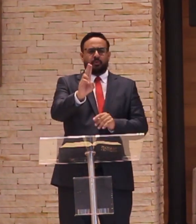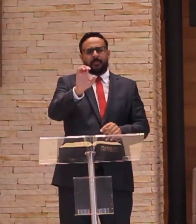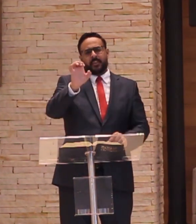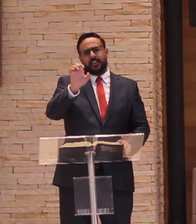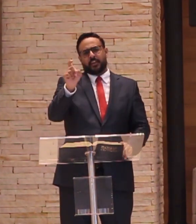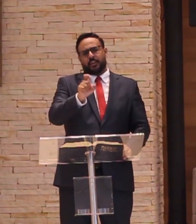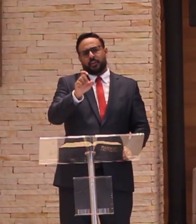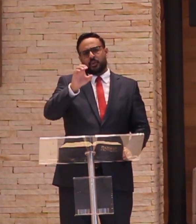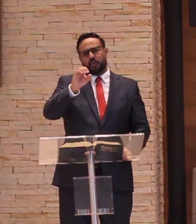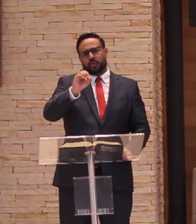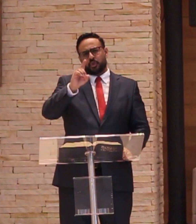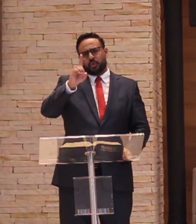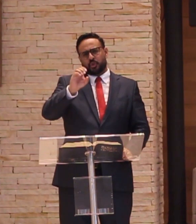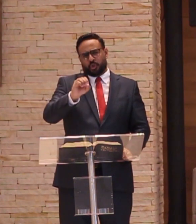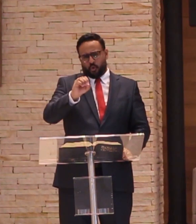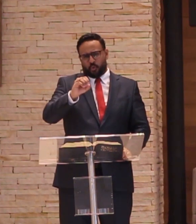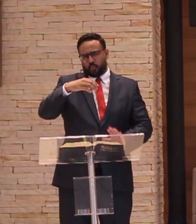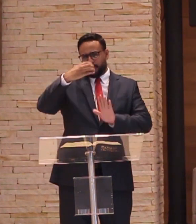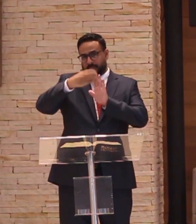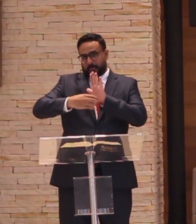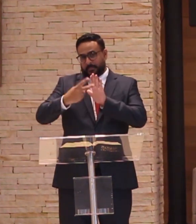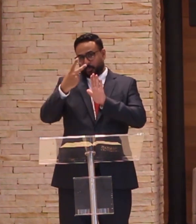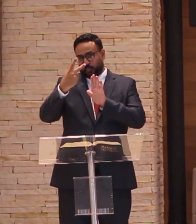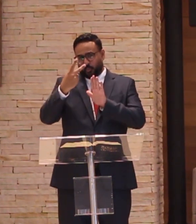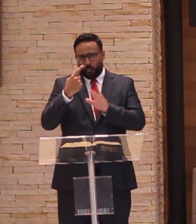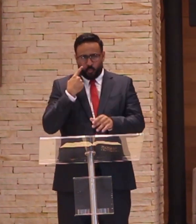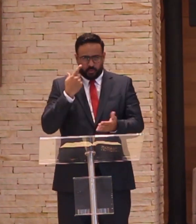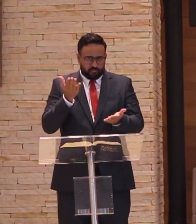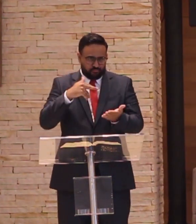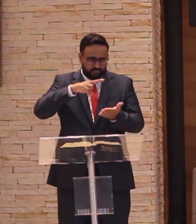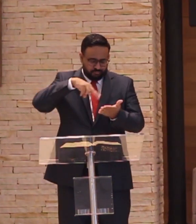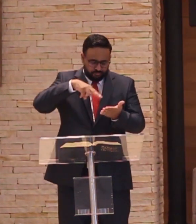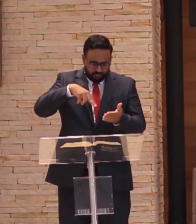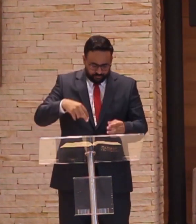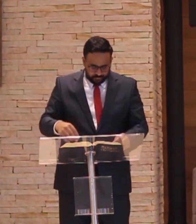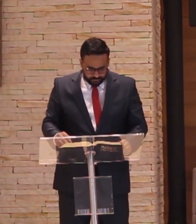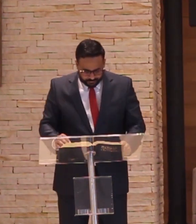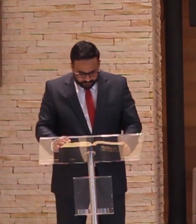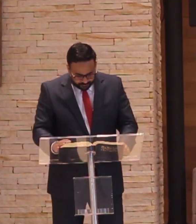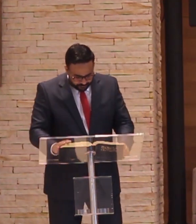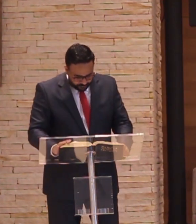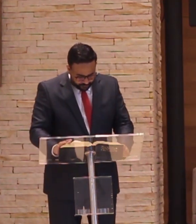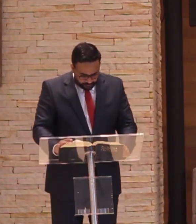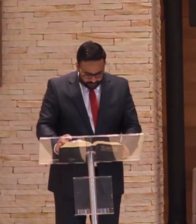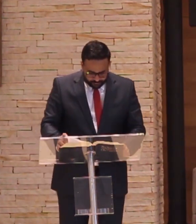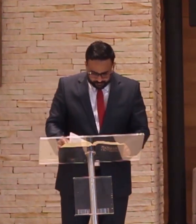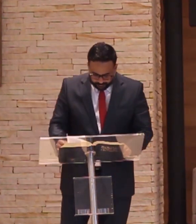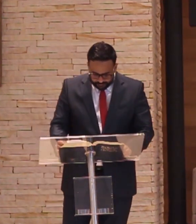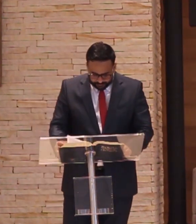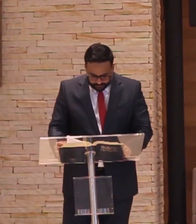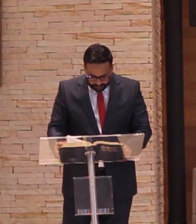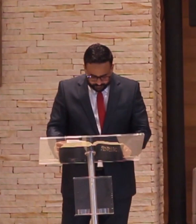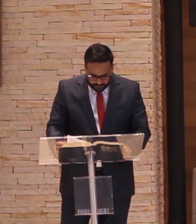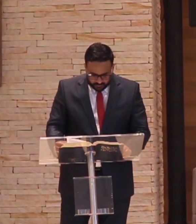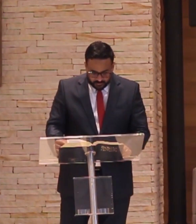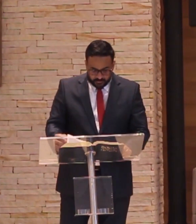Deus. Vamos ver isso no livro de Êxodo, no capítulo 2, e vamos ler os versos.